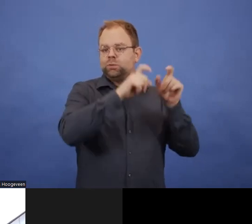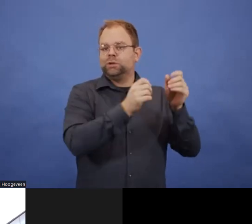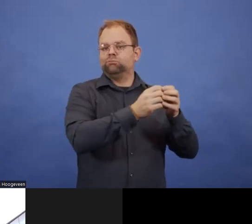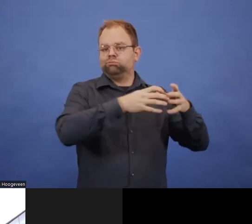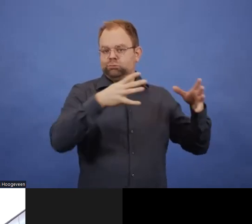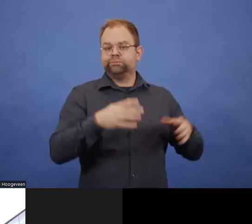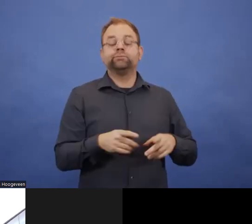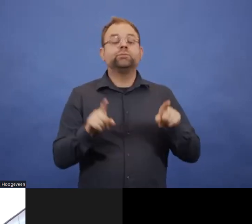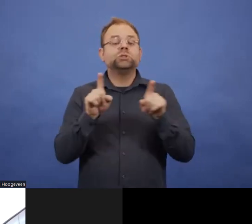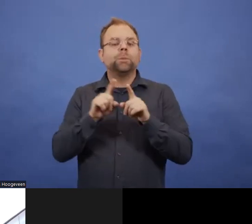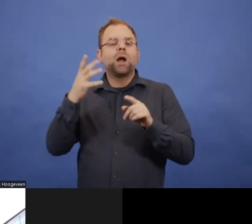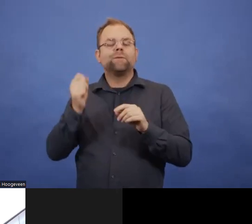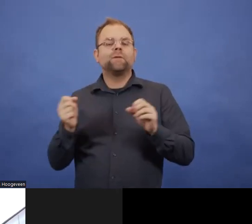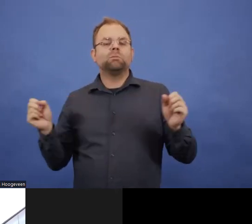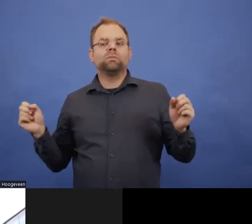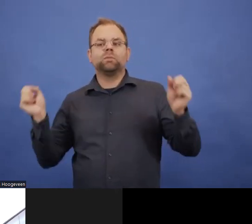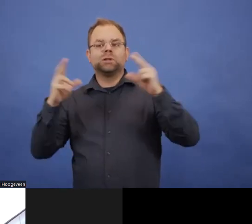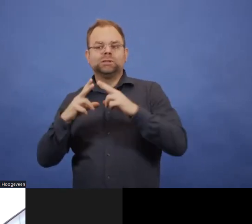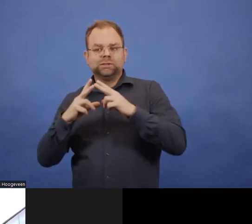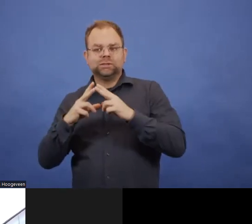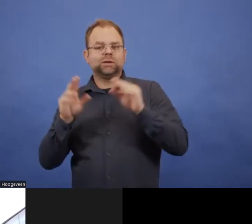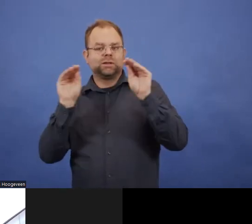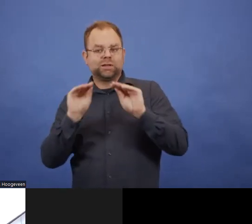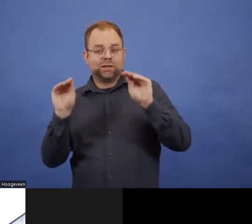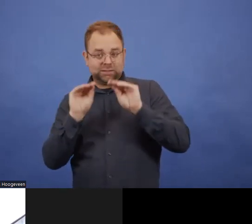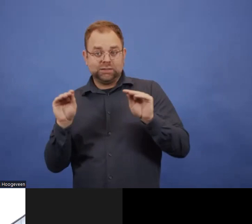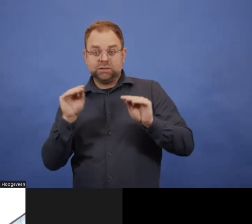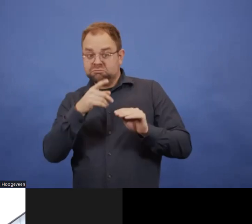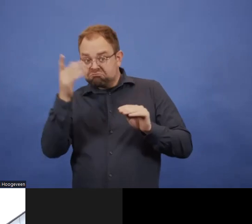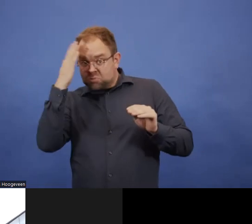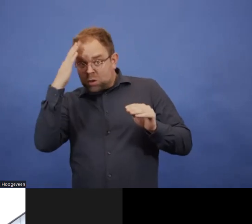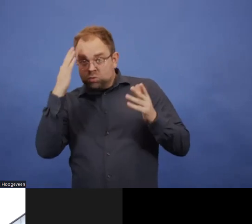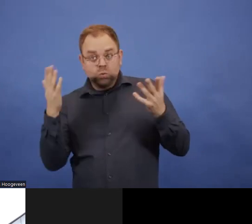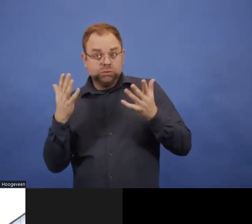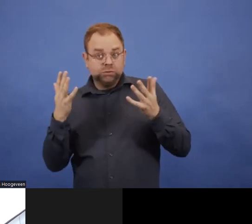entrenamiento bajo la Convención de las Personas con Discapacidad.